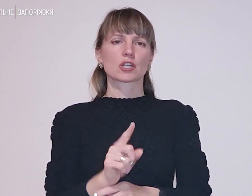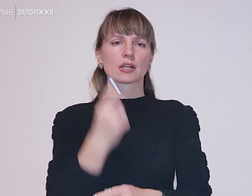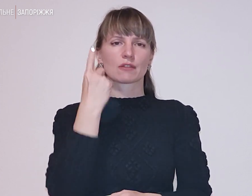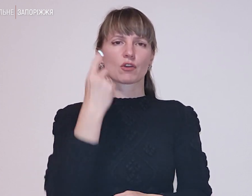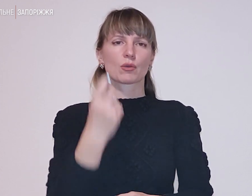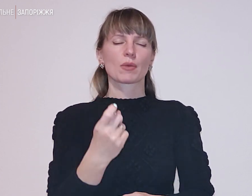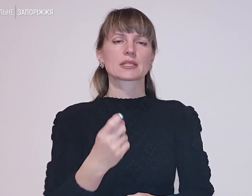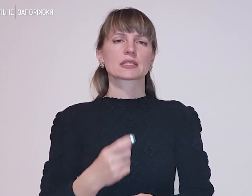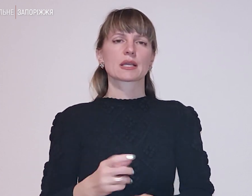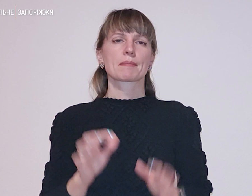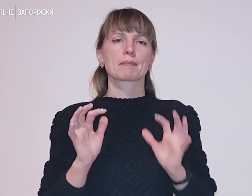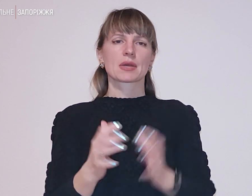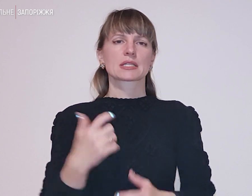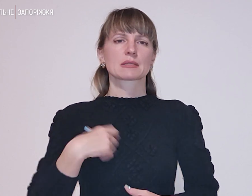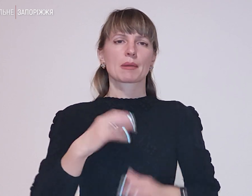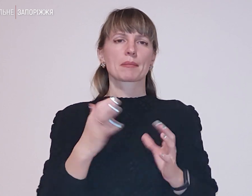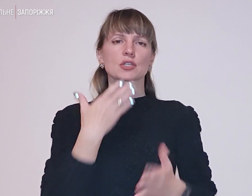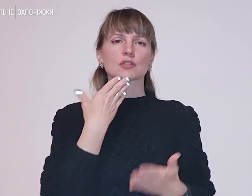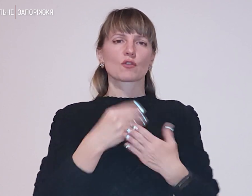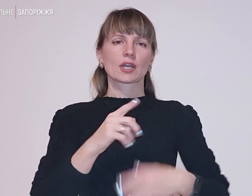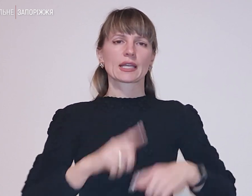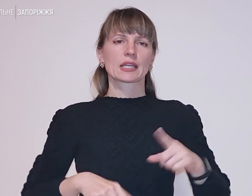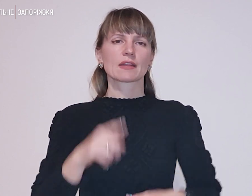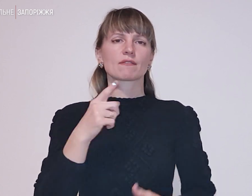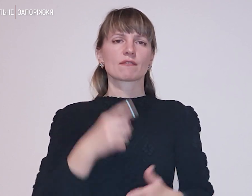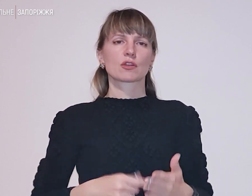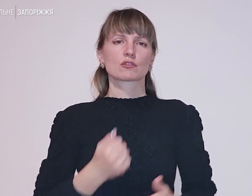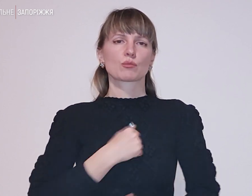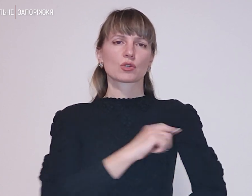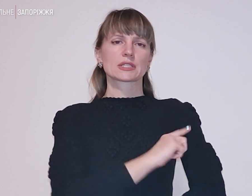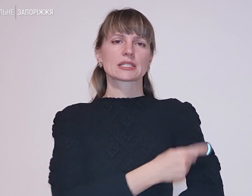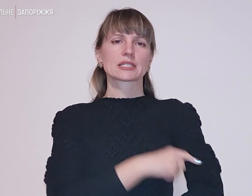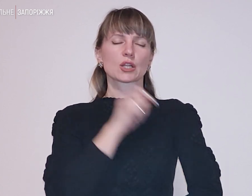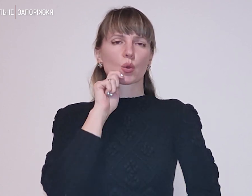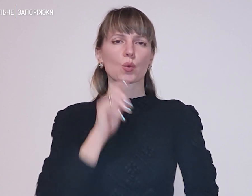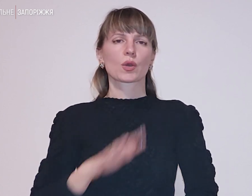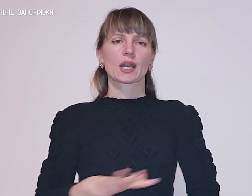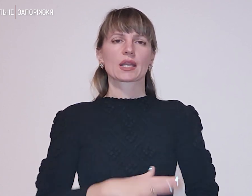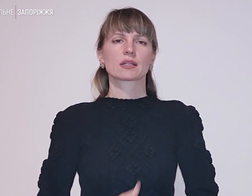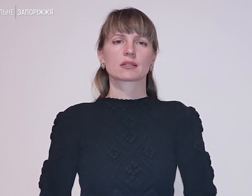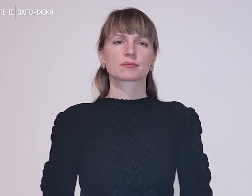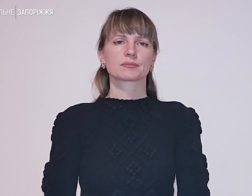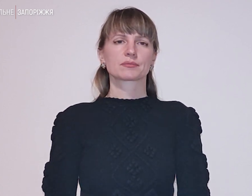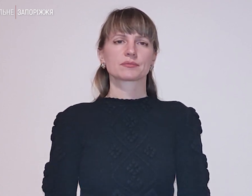інформації. Бережіть себе, бережіть своїх рідних та віримо в Збройні Сили України.